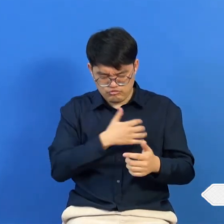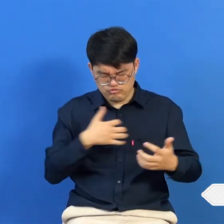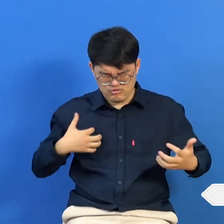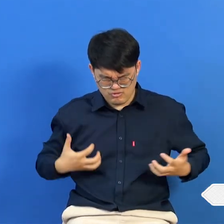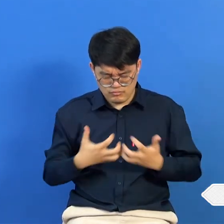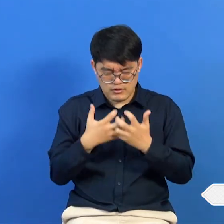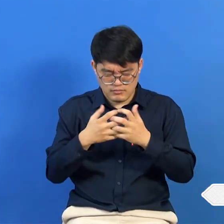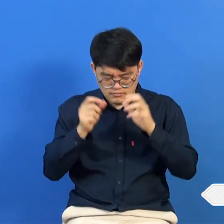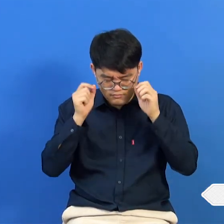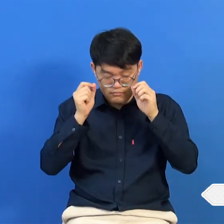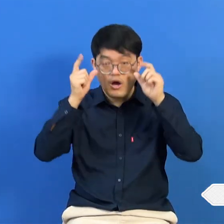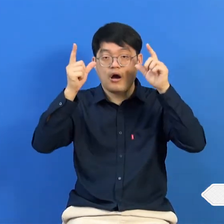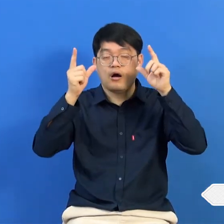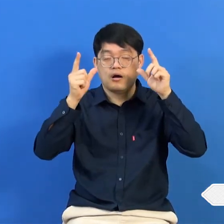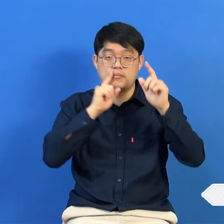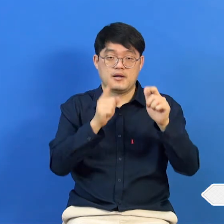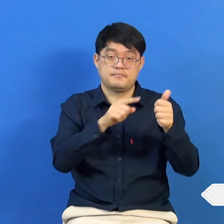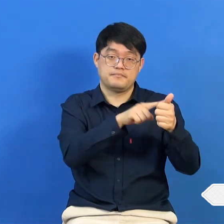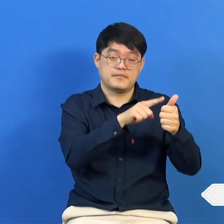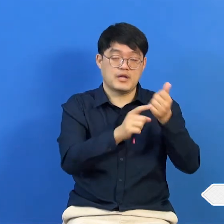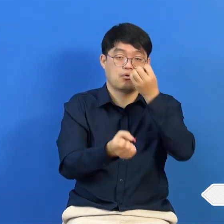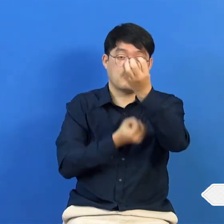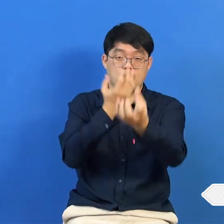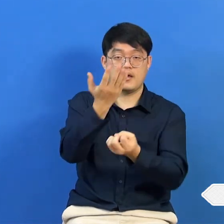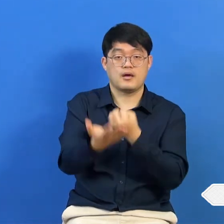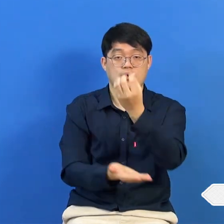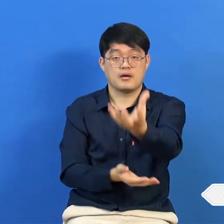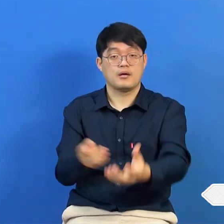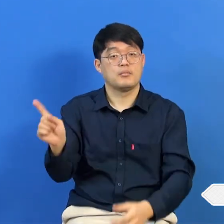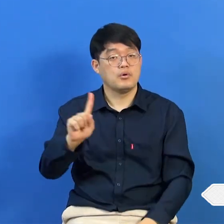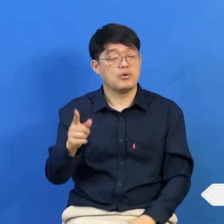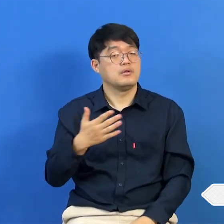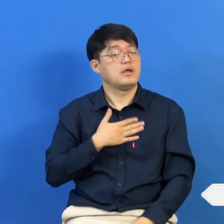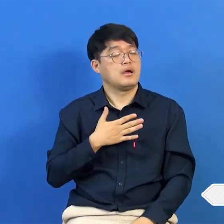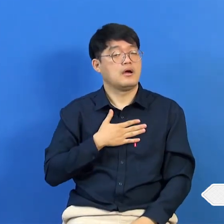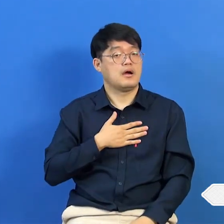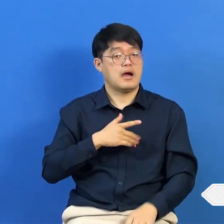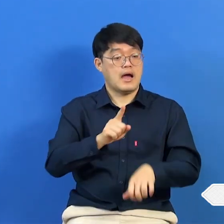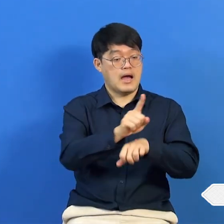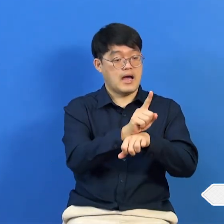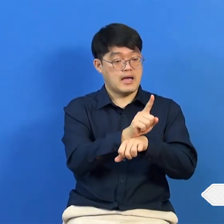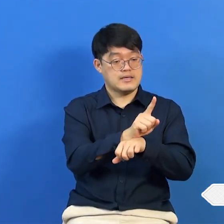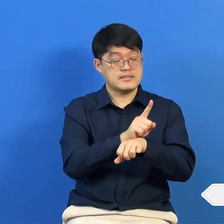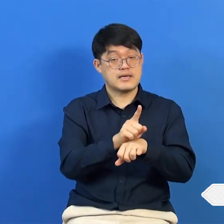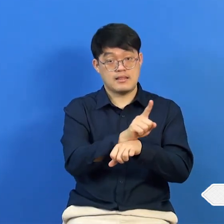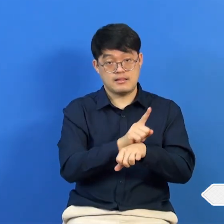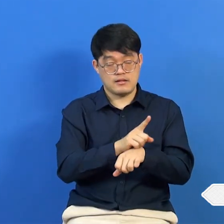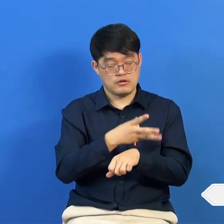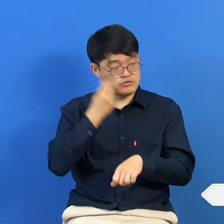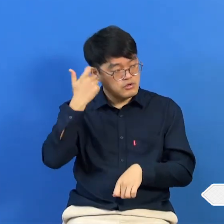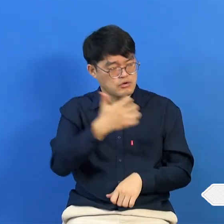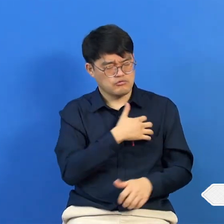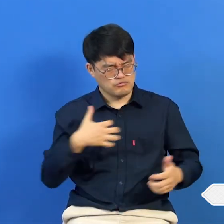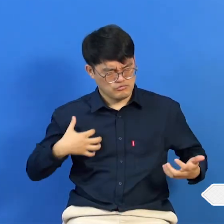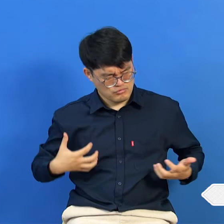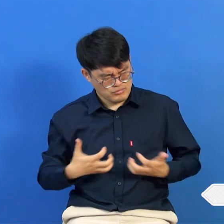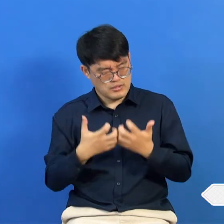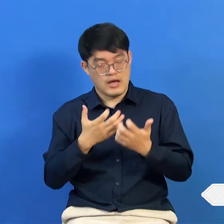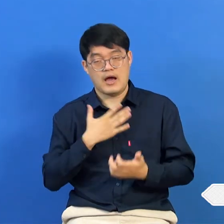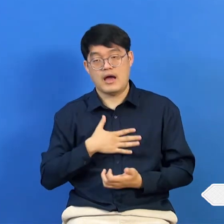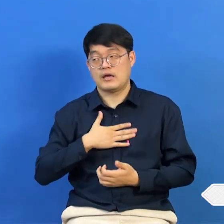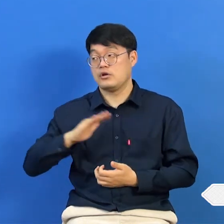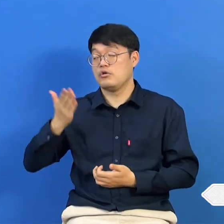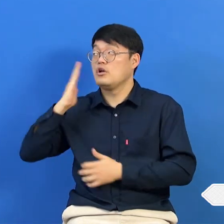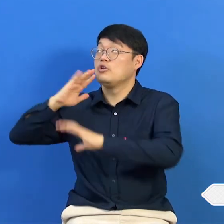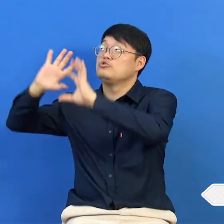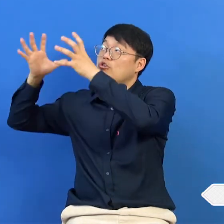열렸습니다. 조나단 에드워즈가 고백하기를, 내가 1시간 성령 충만하면서 알게 된 천국이 내가